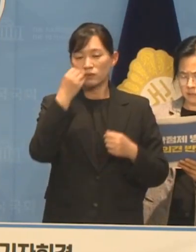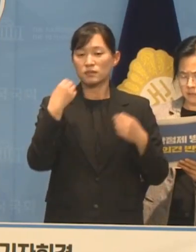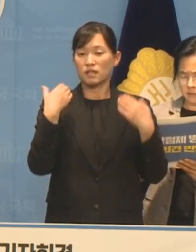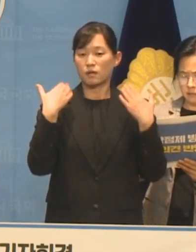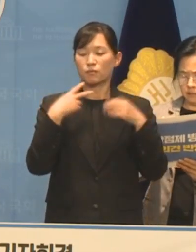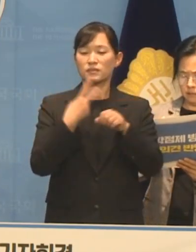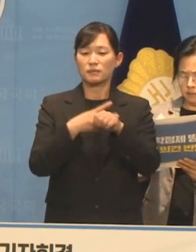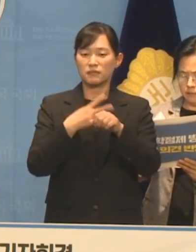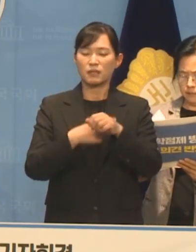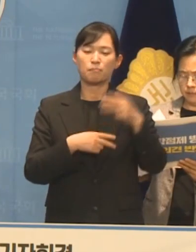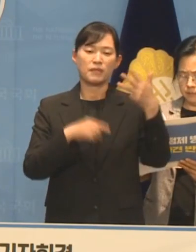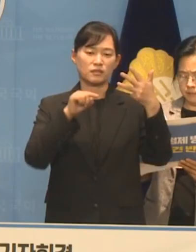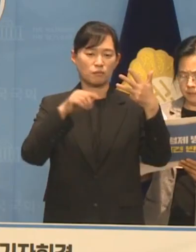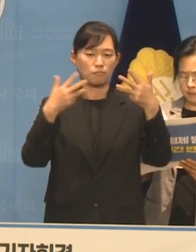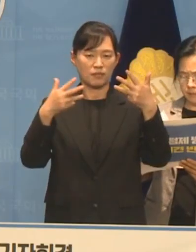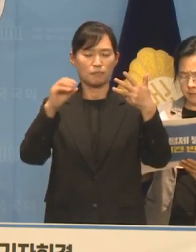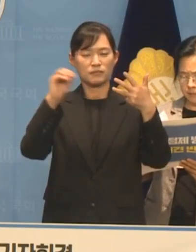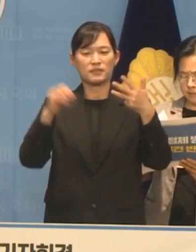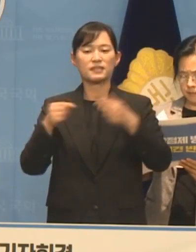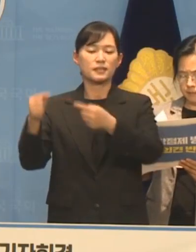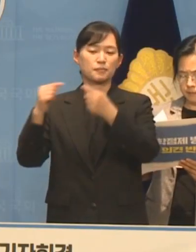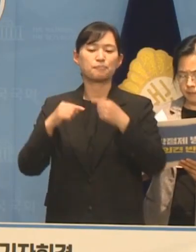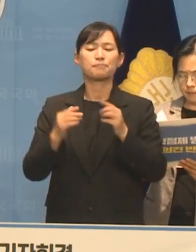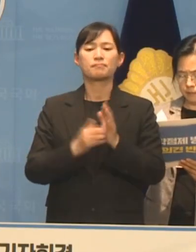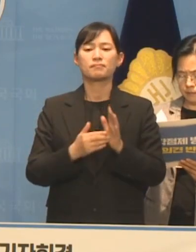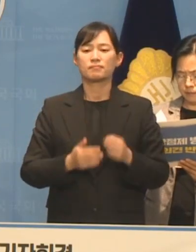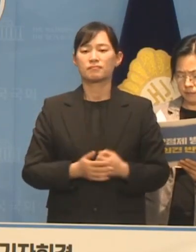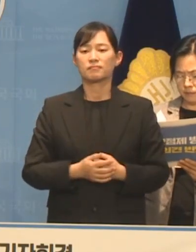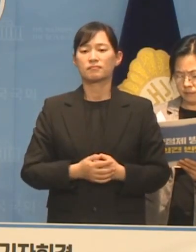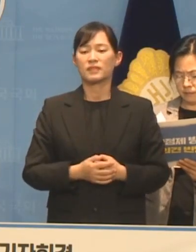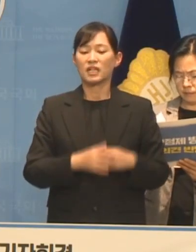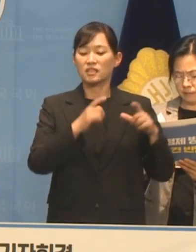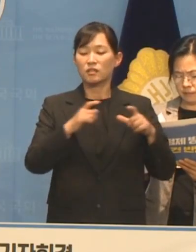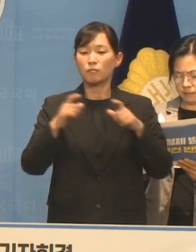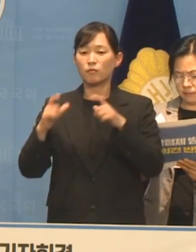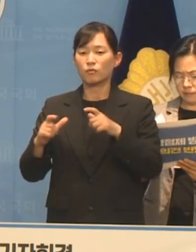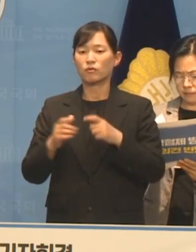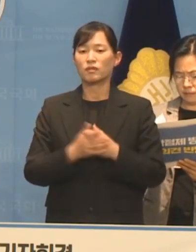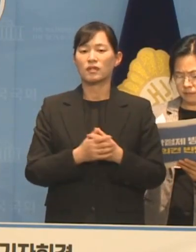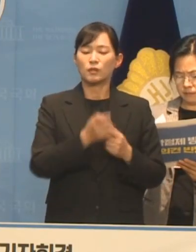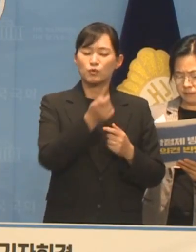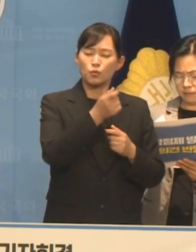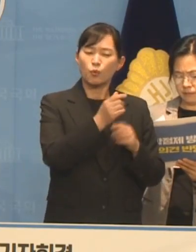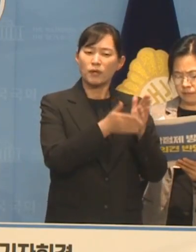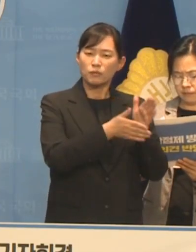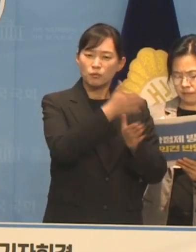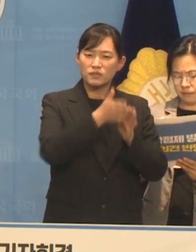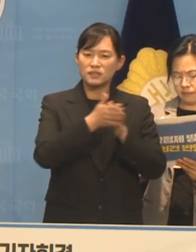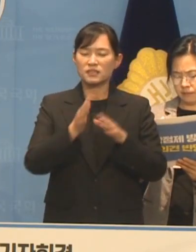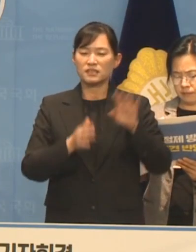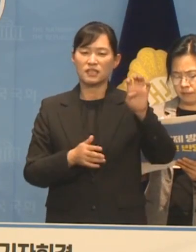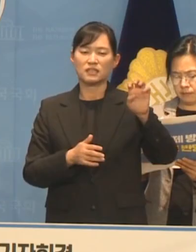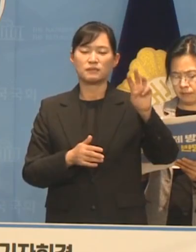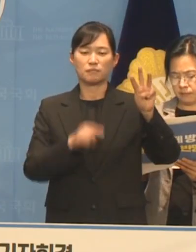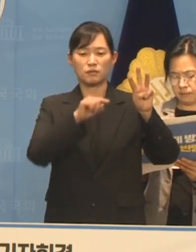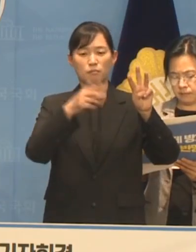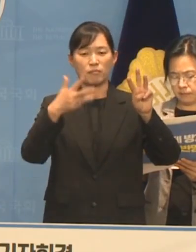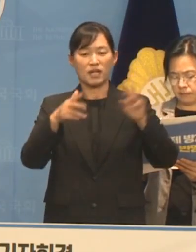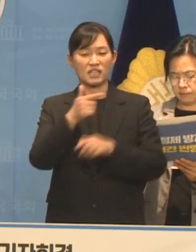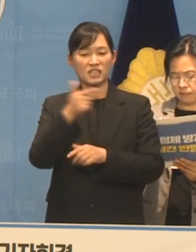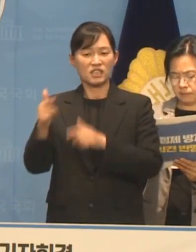교원이 8.8% 참여해 주셨습니다. 지역별로는 중소도시 44.8%,